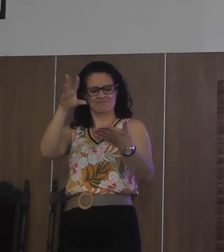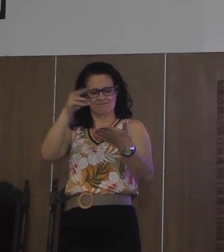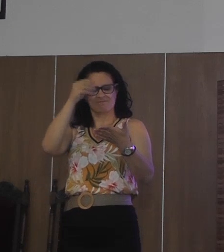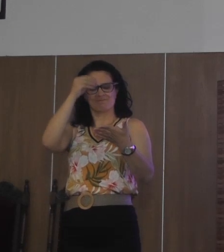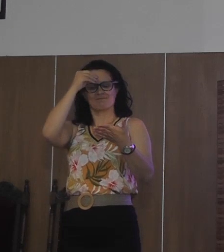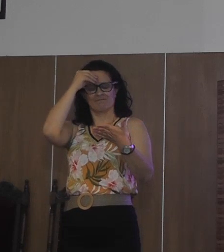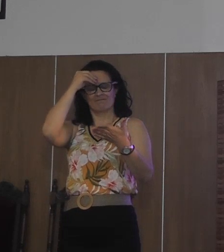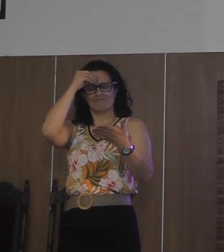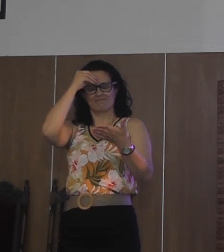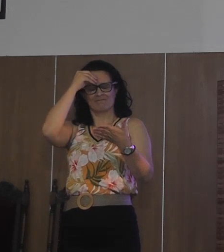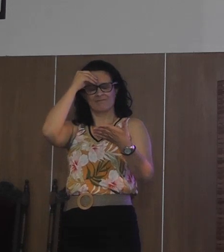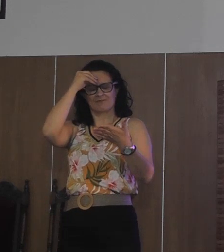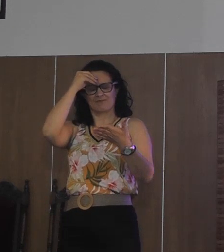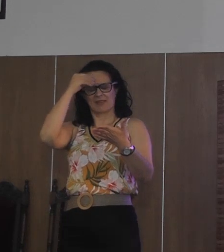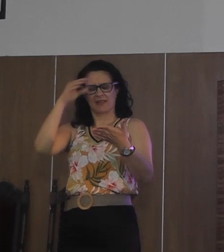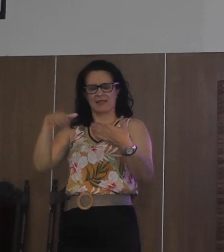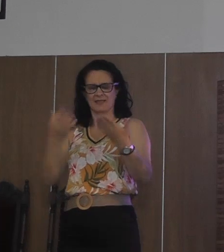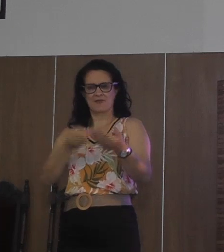sua vida.